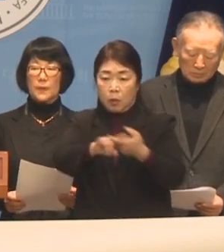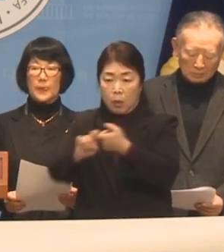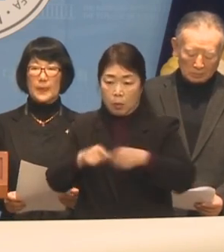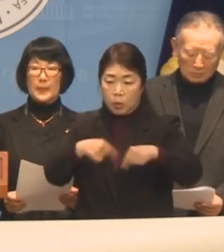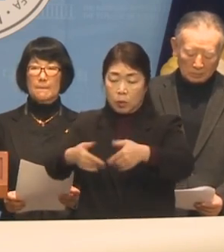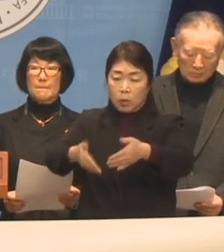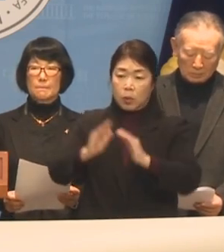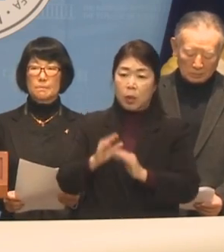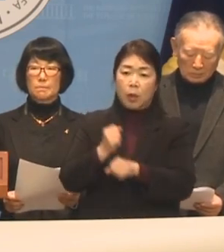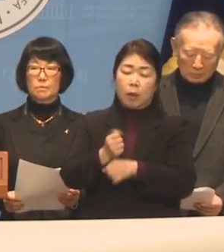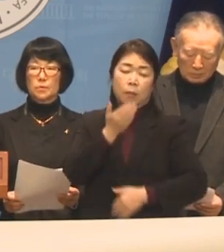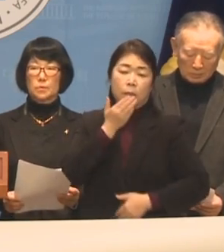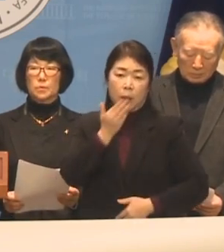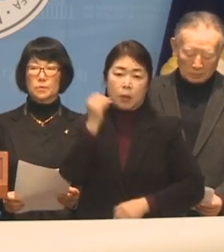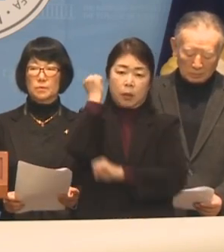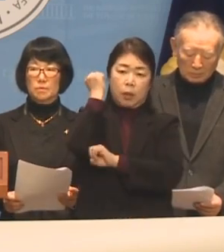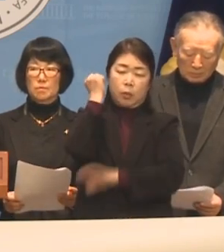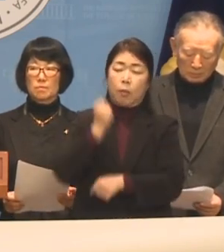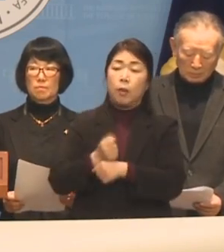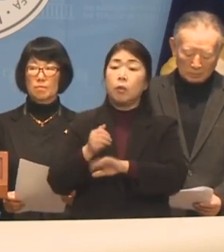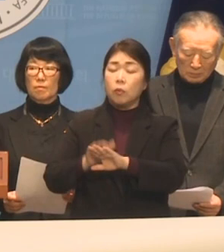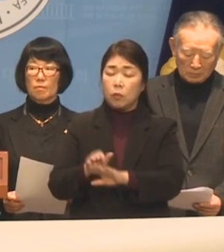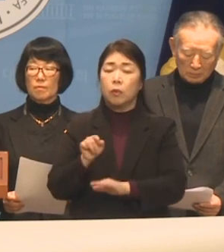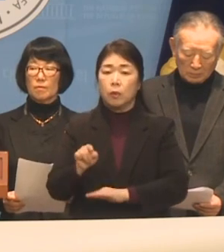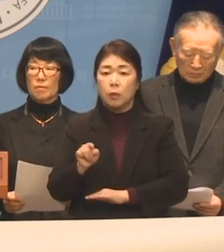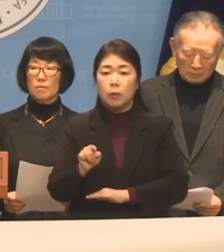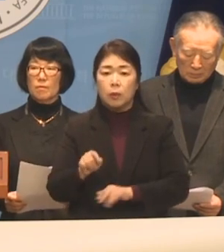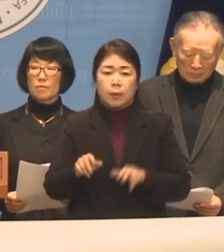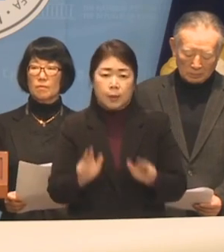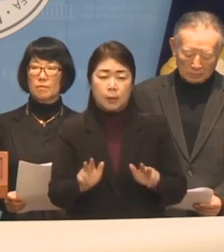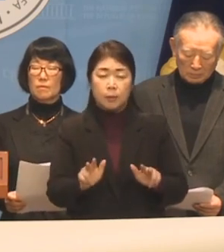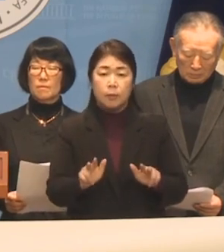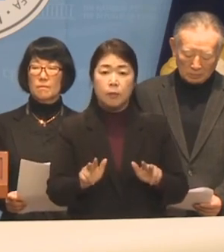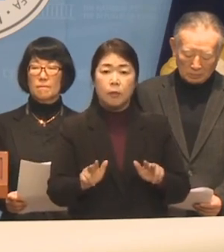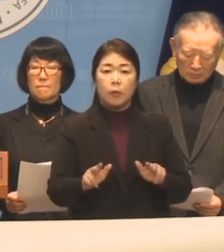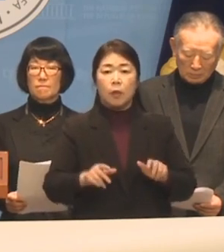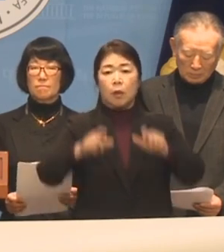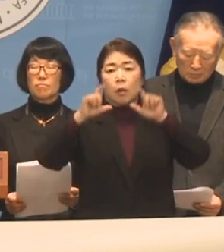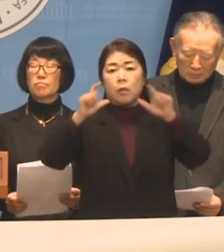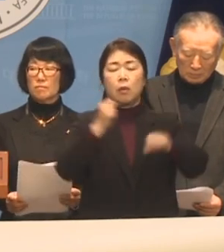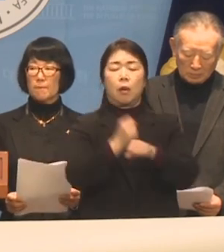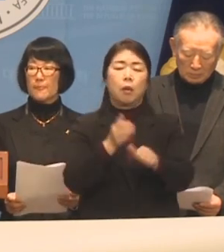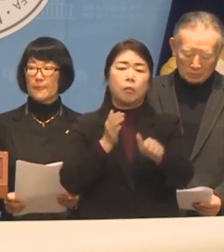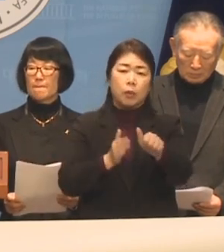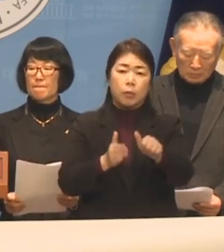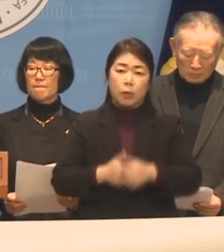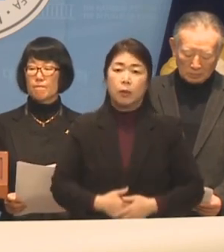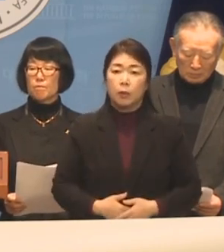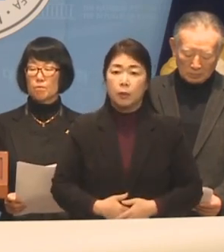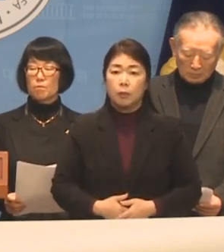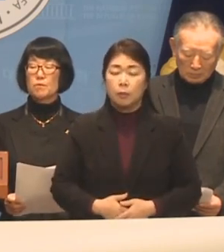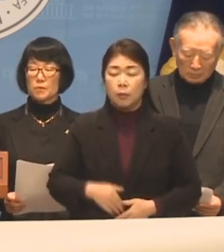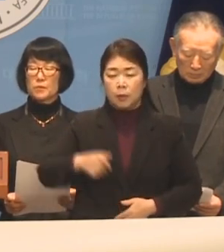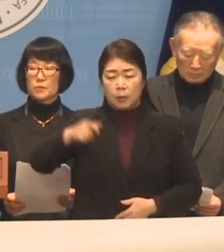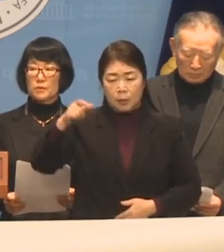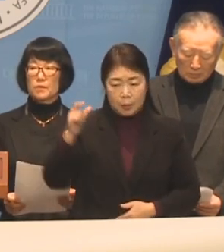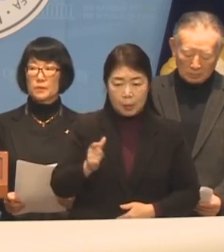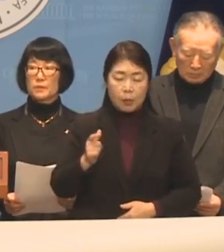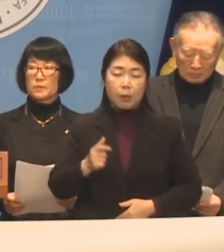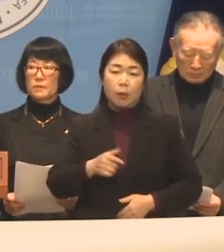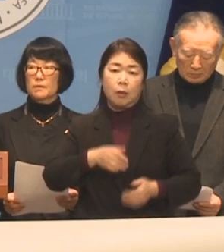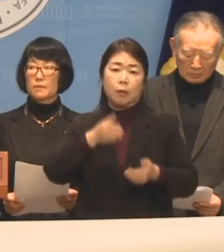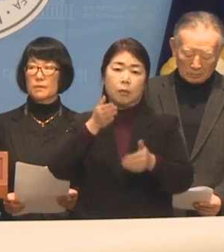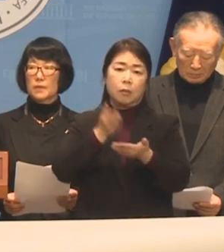발판을 마련하겠다 하는 것을 바로 지금 선언해 주기를 강력하게 촉구하는